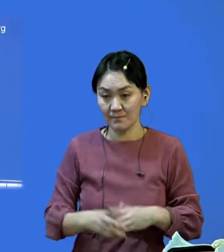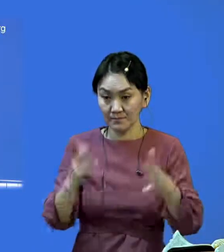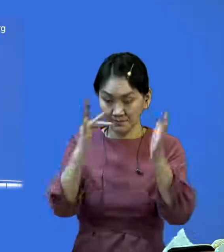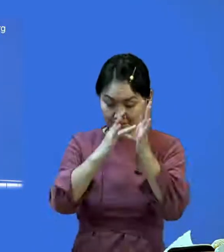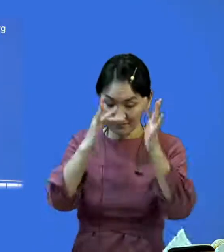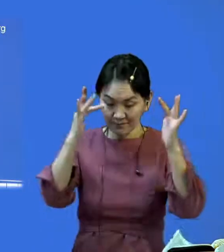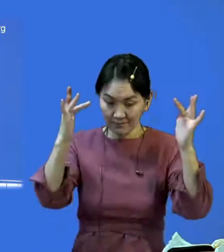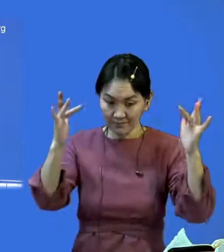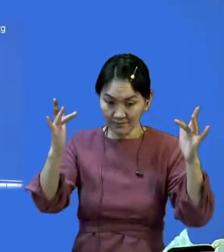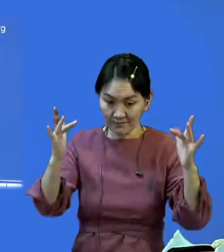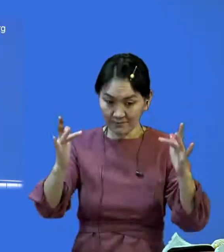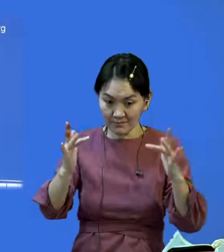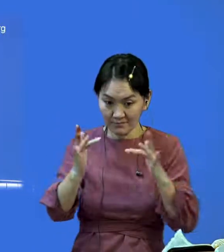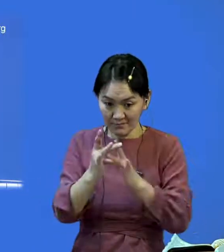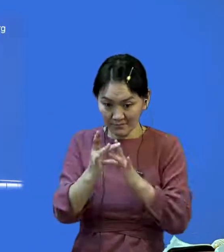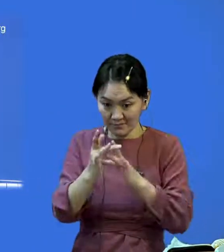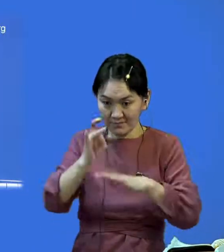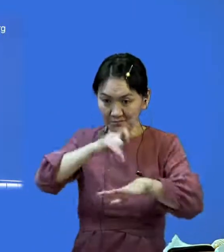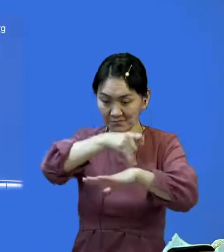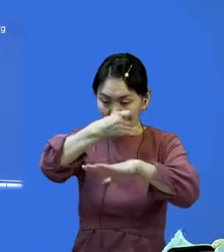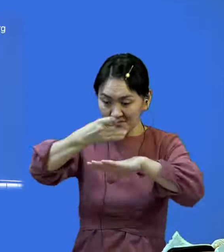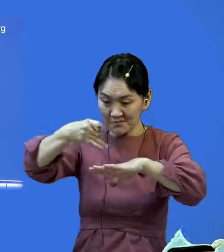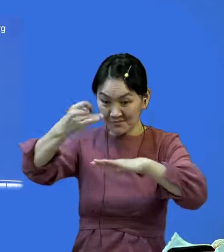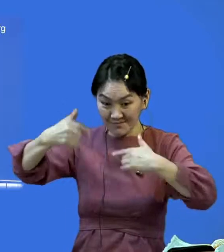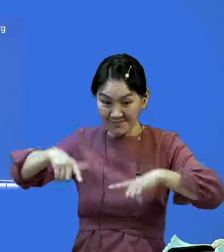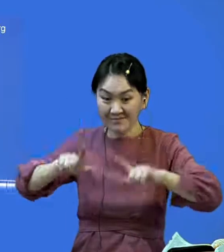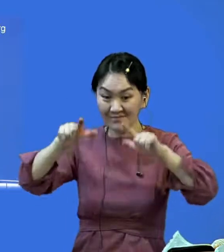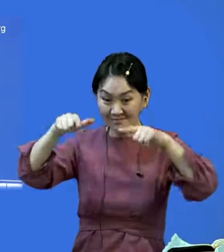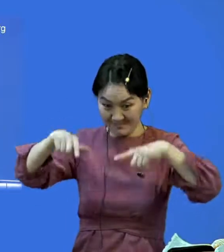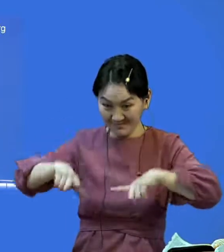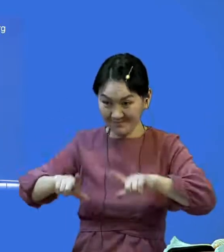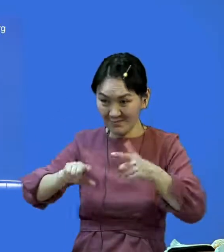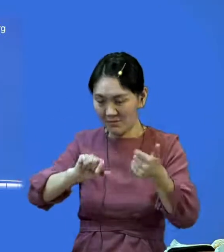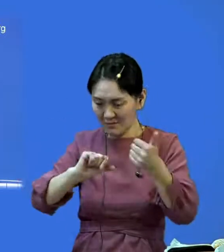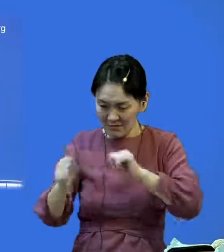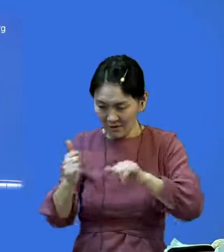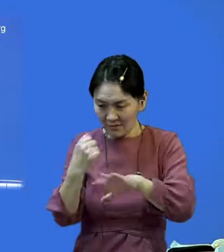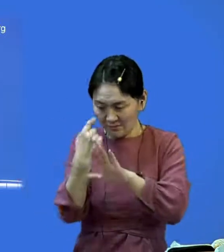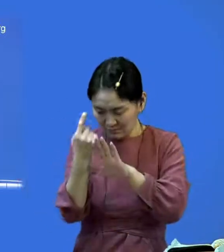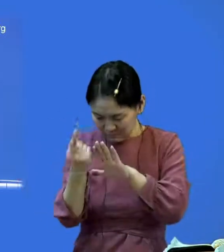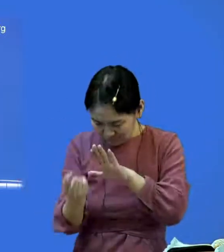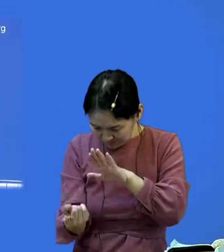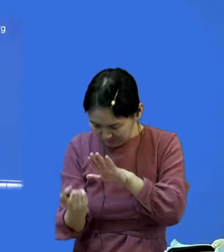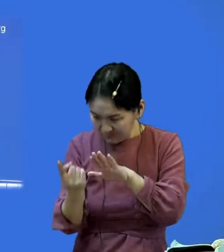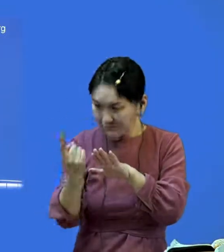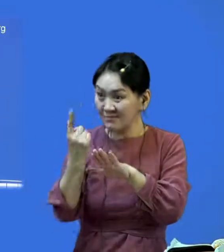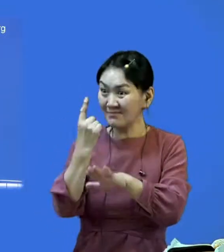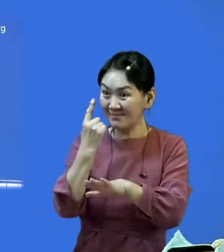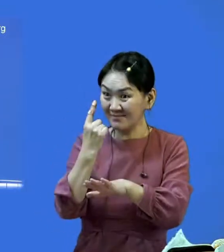Есүс Йордан голд баптизм мөртөд гарч ирэх үед